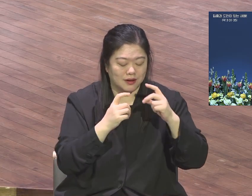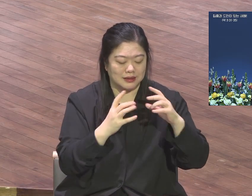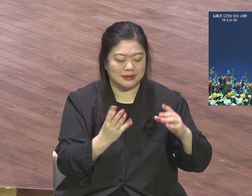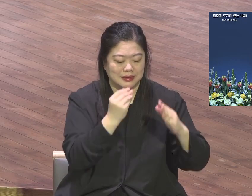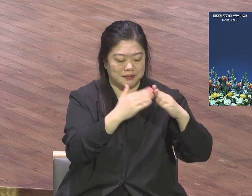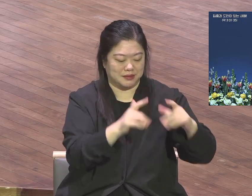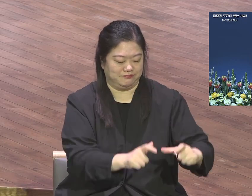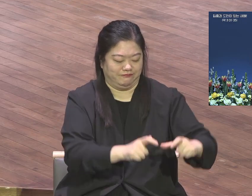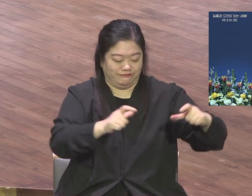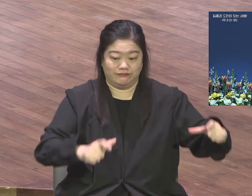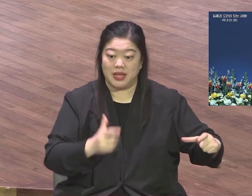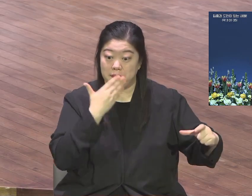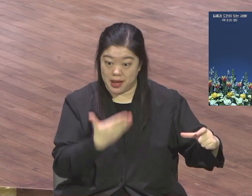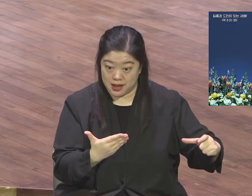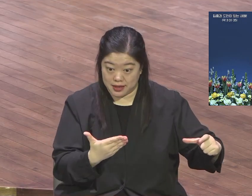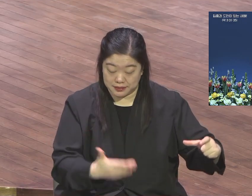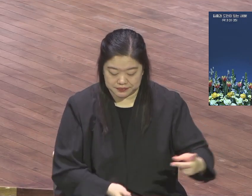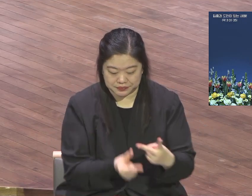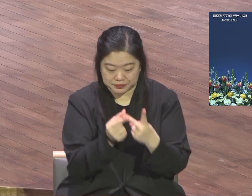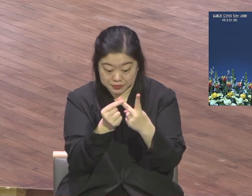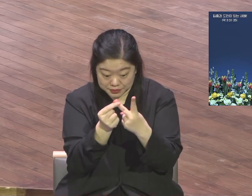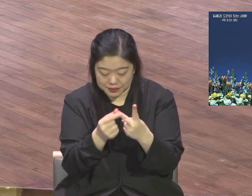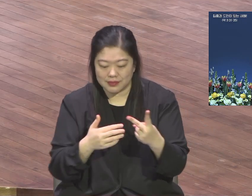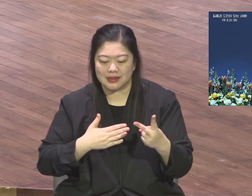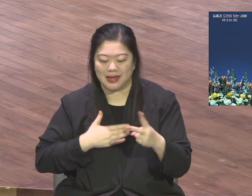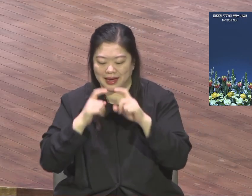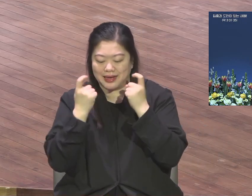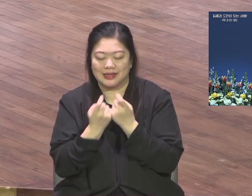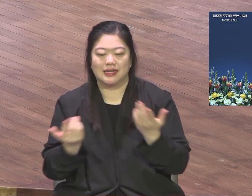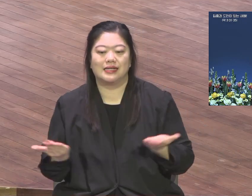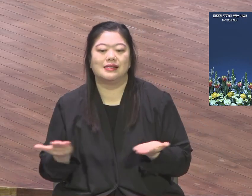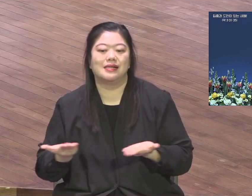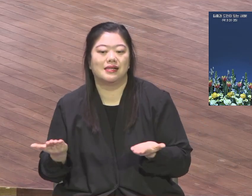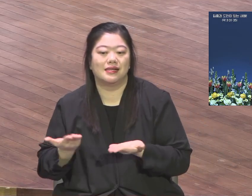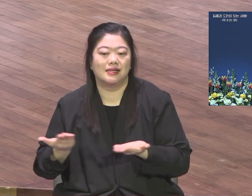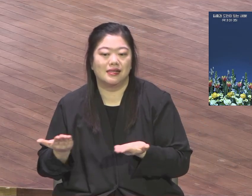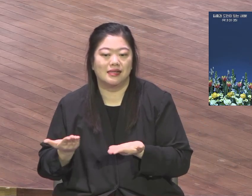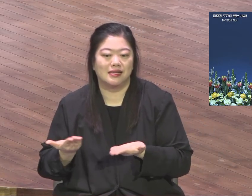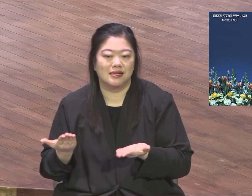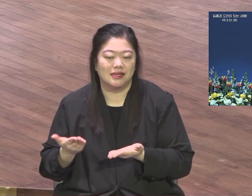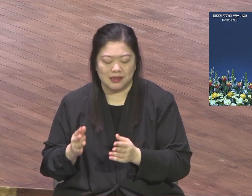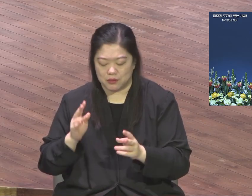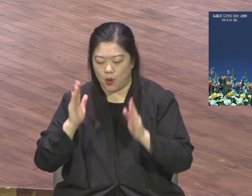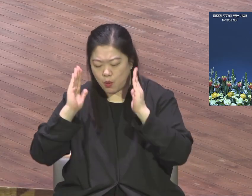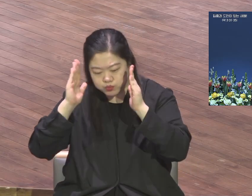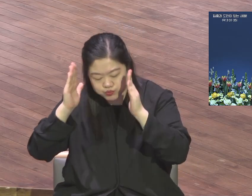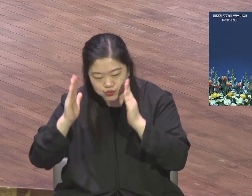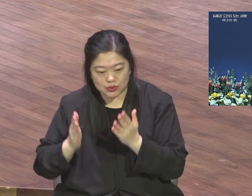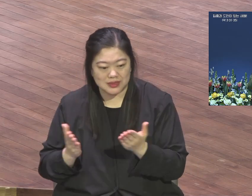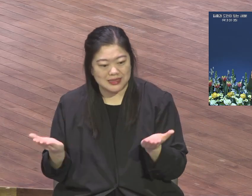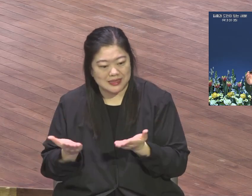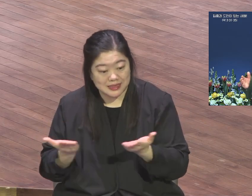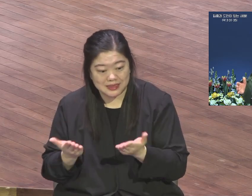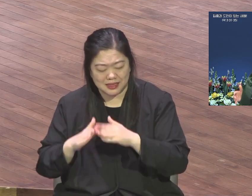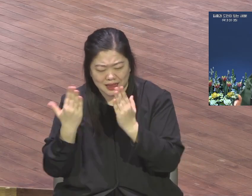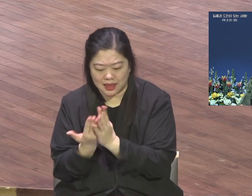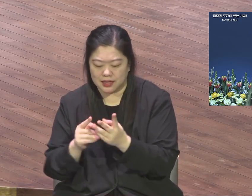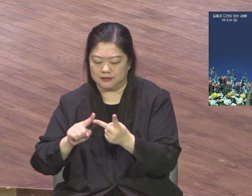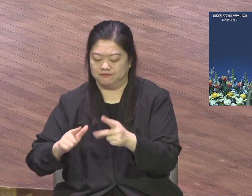나의 업의 장막터입니다. 나의 업의 장막터를 넓혀야 돼요. 직업, 사업, 학업. 장막터를